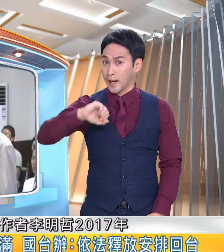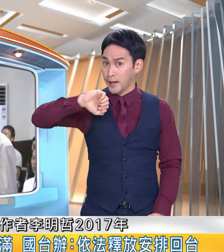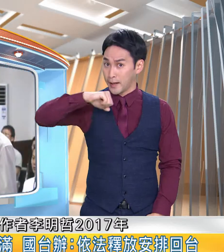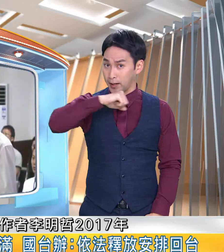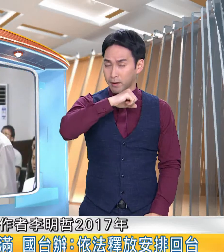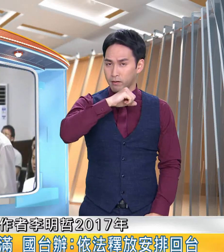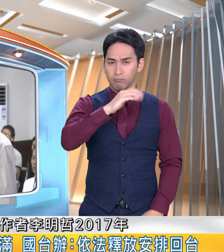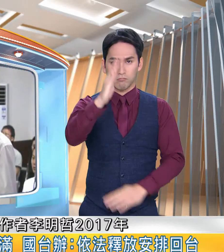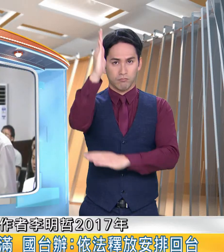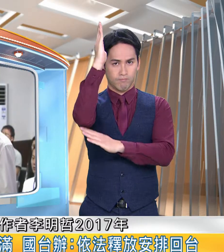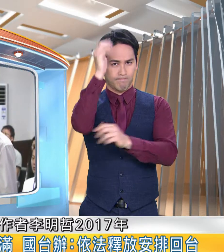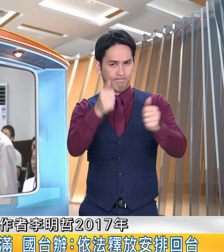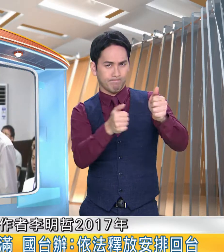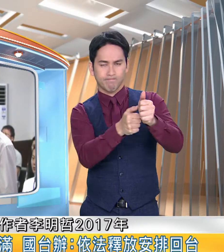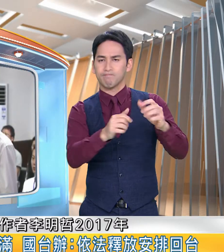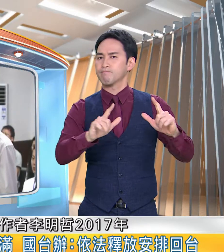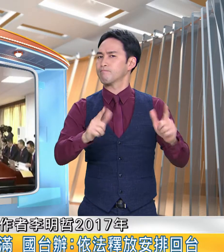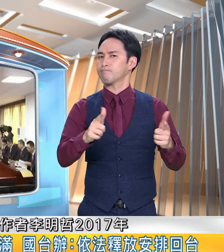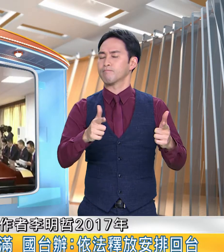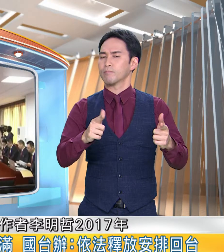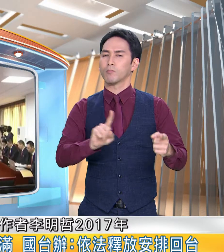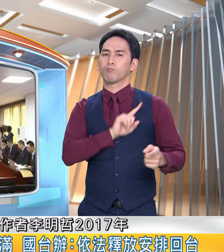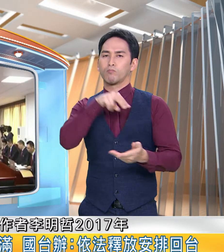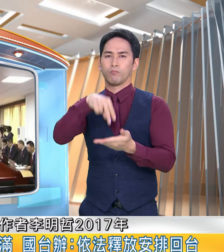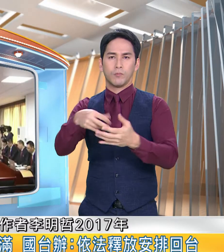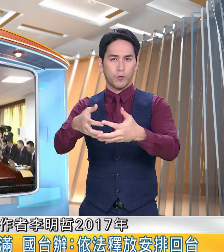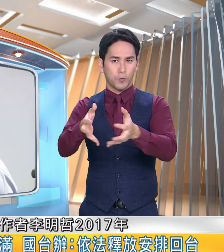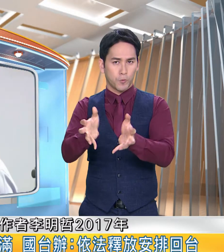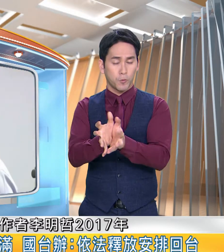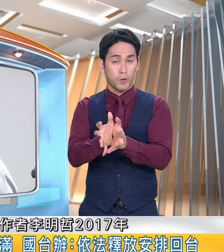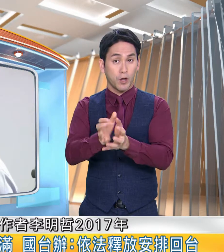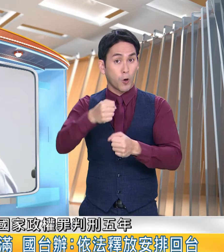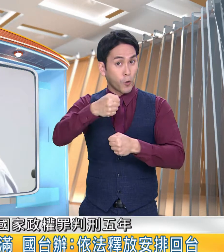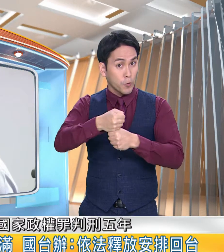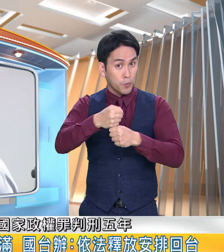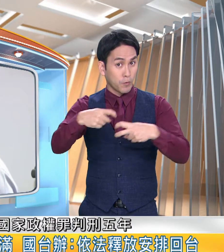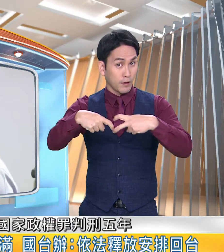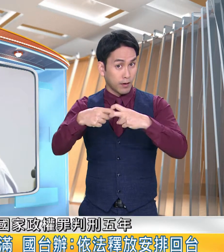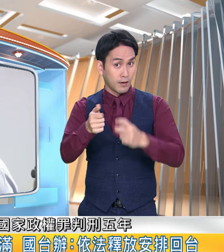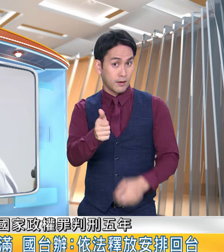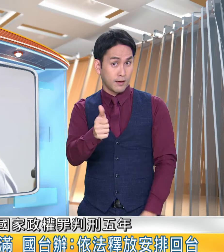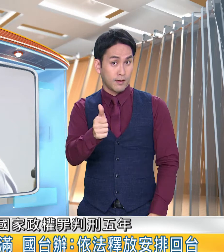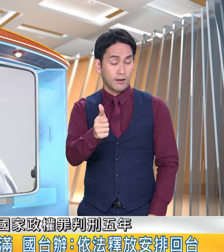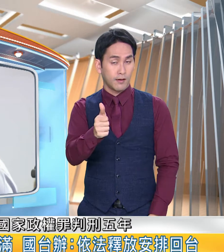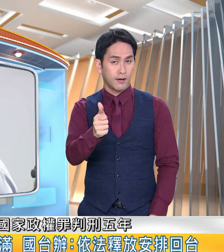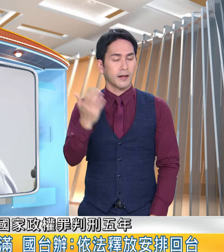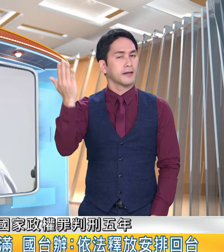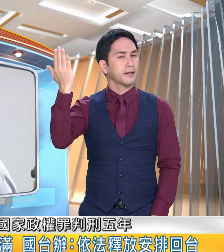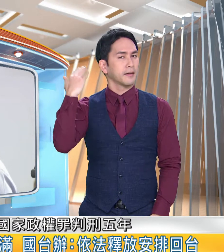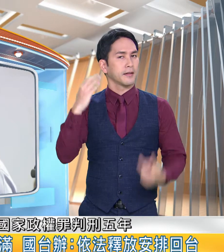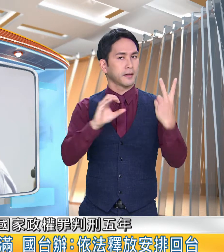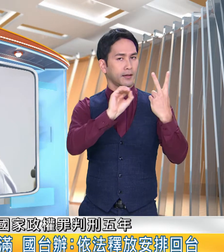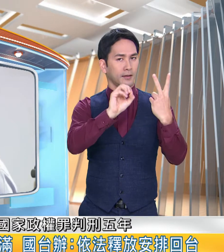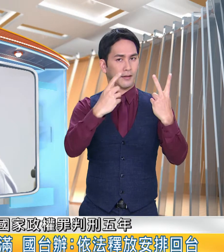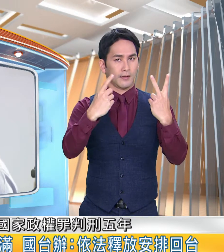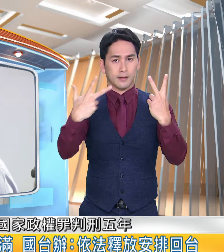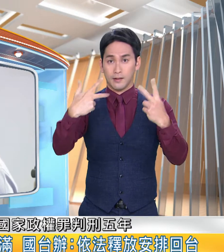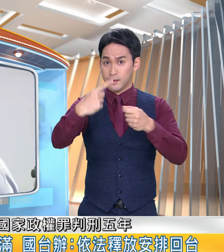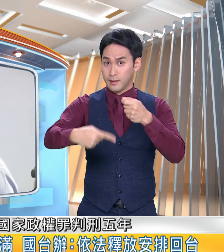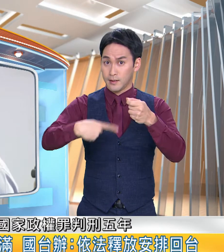台湾的 NGO 工作者李明哲，2017年被中国以颠覆国家政权罪判刑